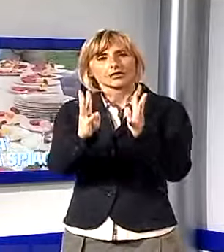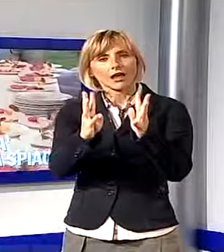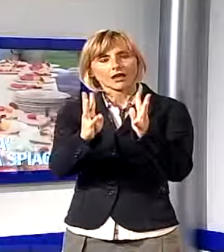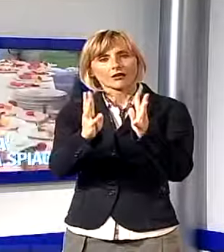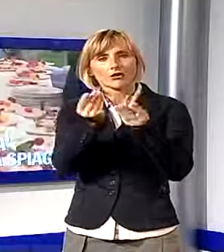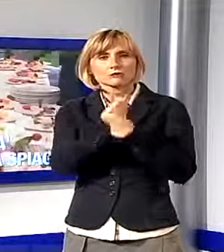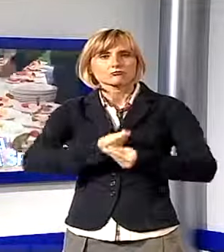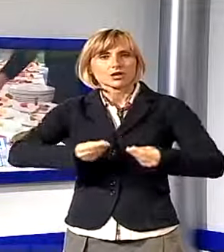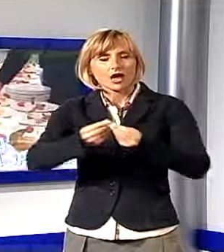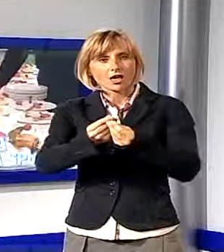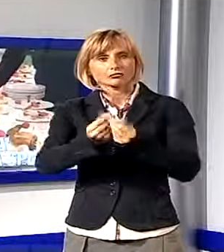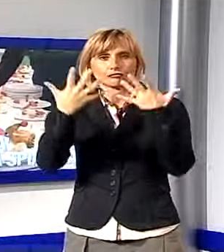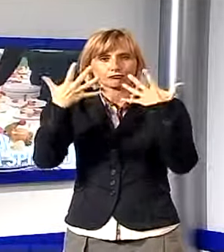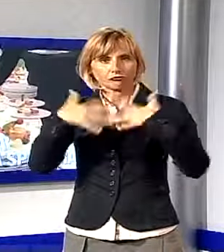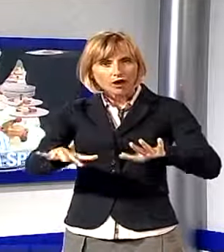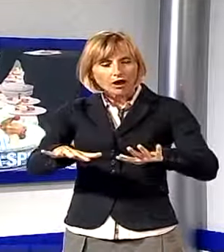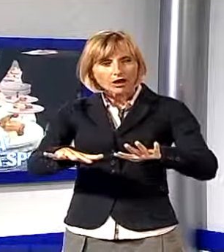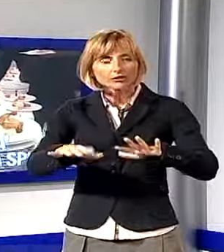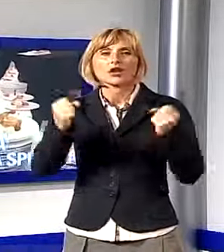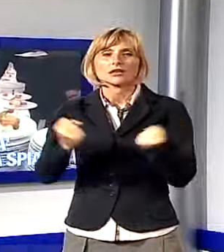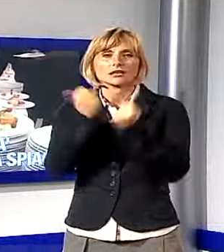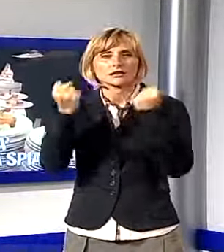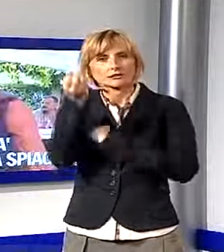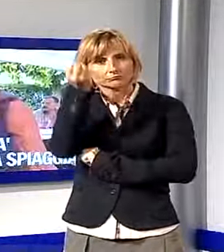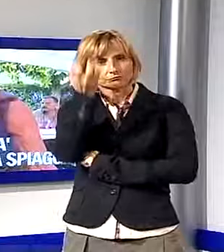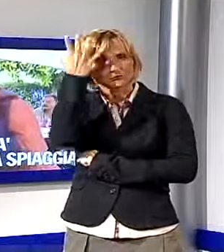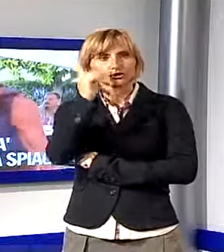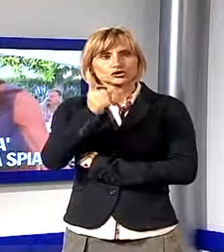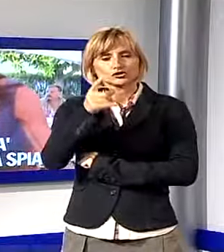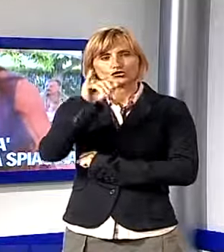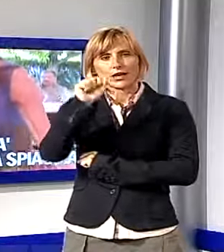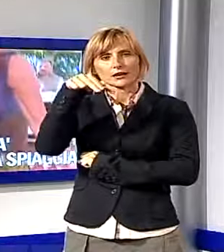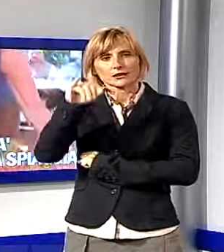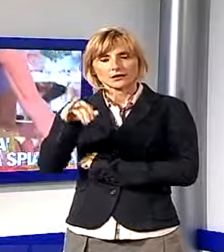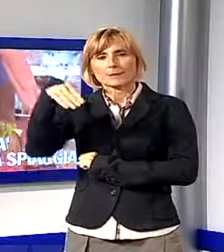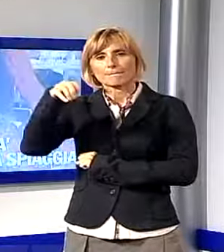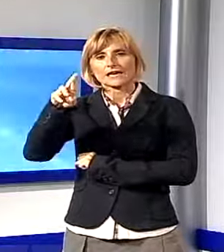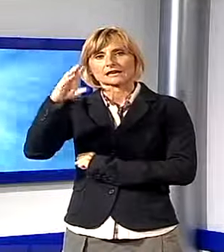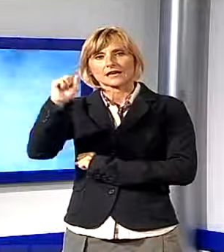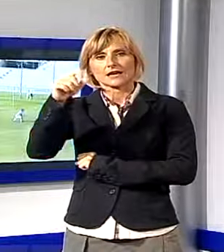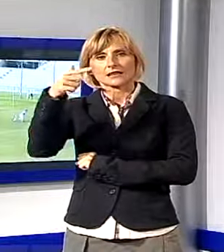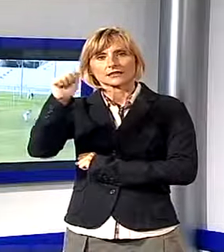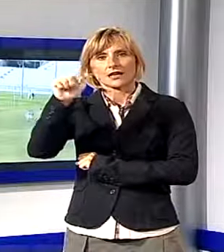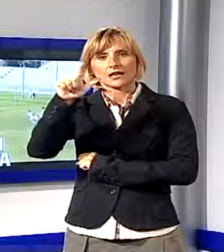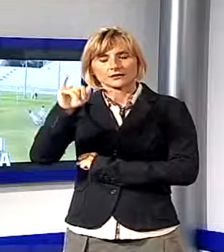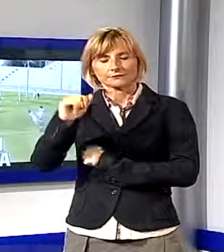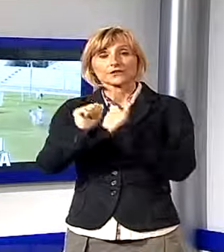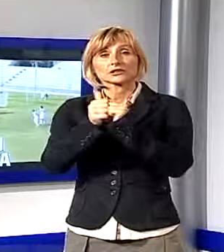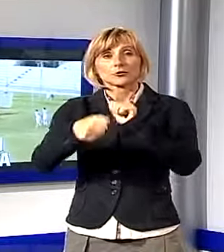un'altra grande edizione dell'iniziativa ideata da Gianni Mercatali. Lo sport, il calcio, Lucchese fuori